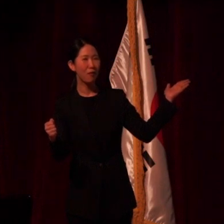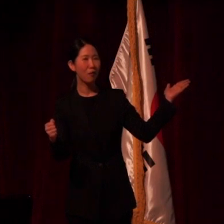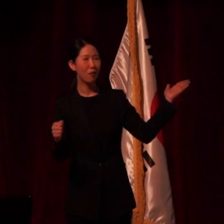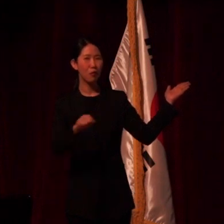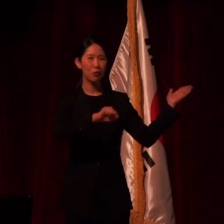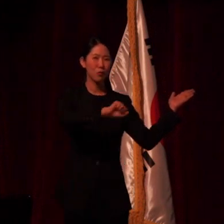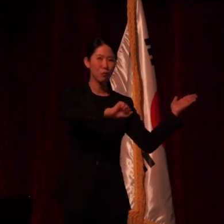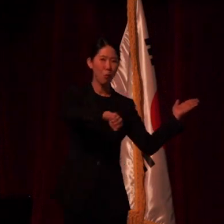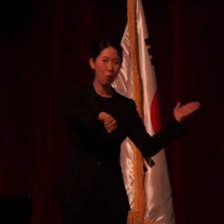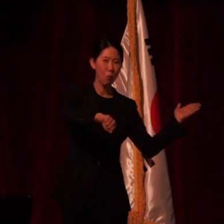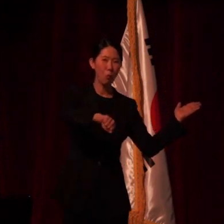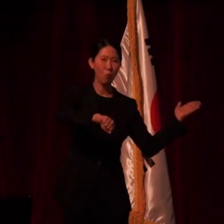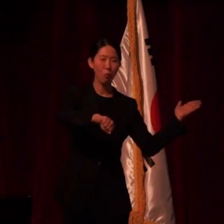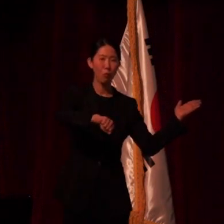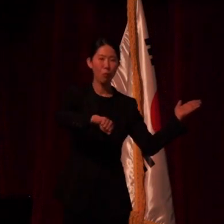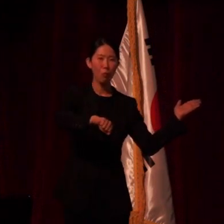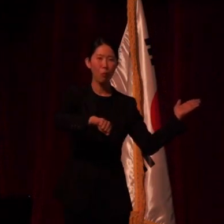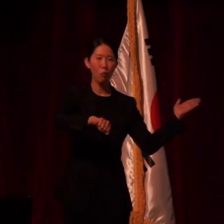통통,